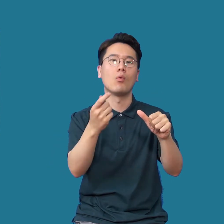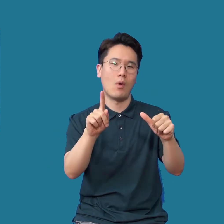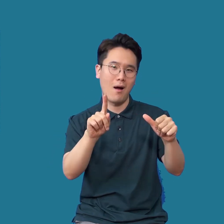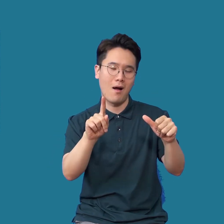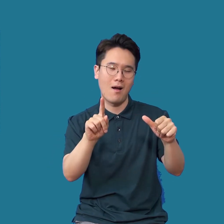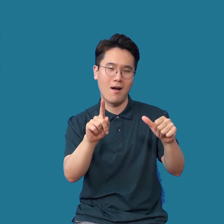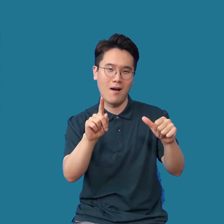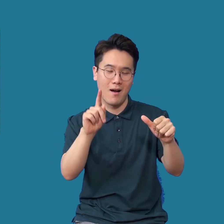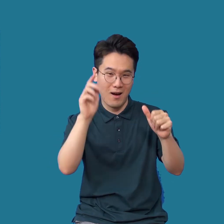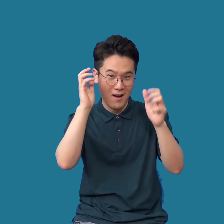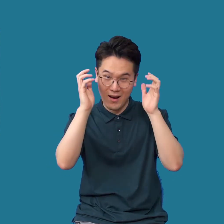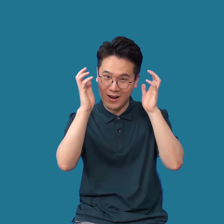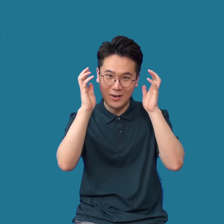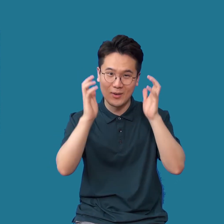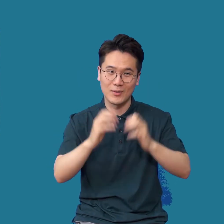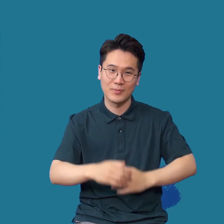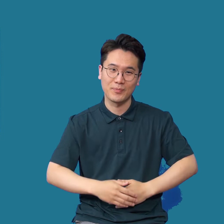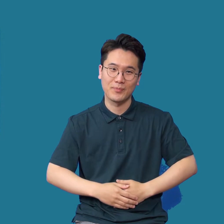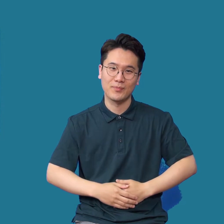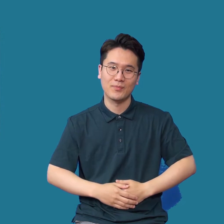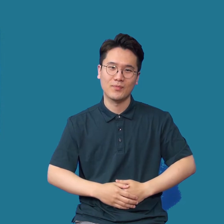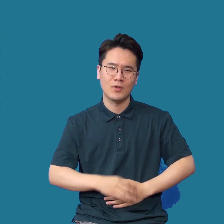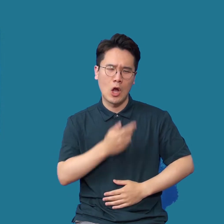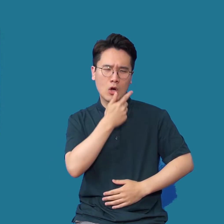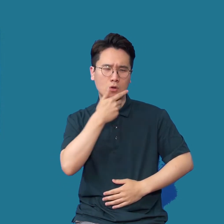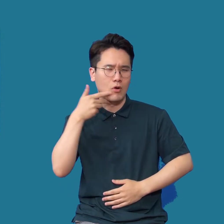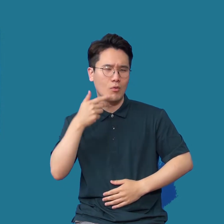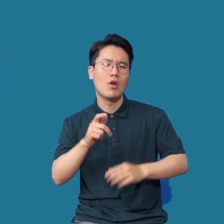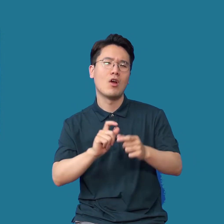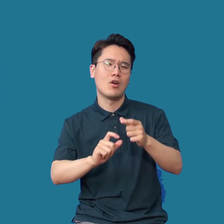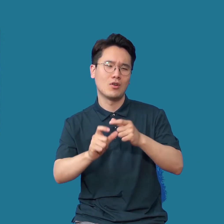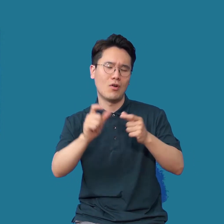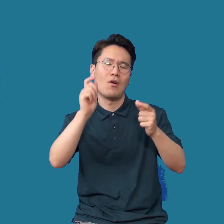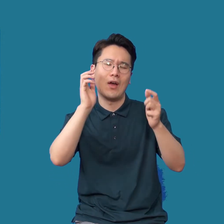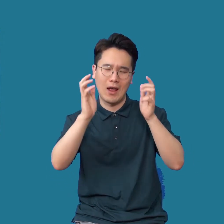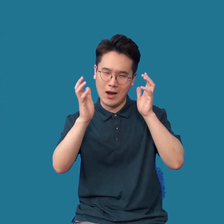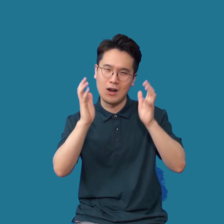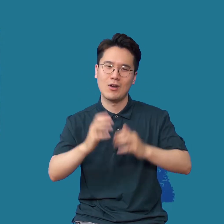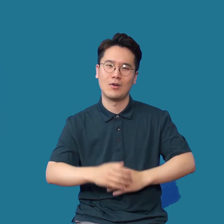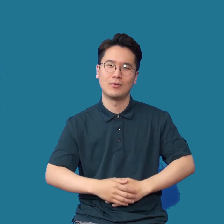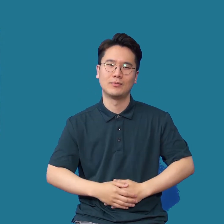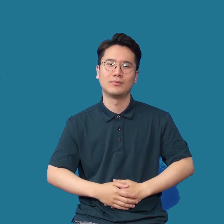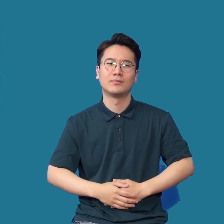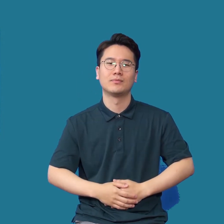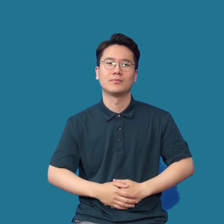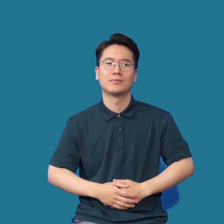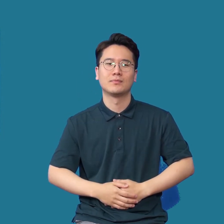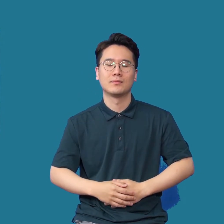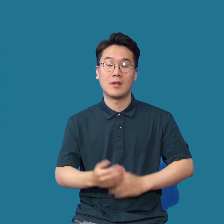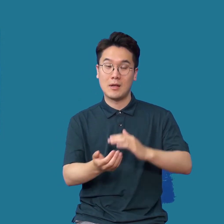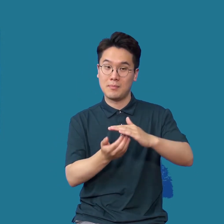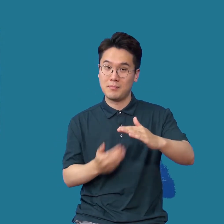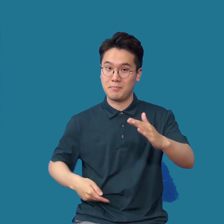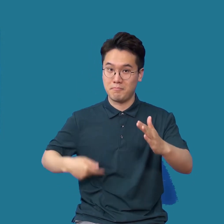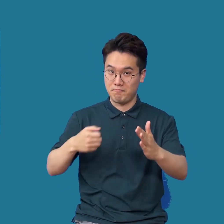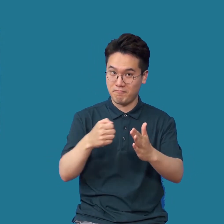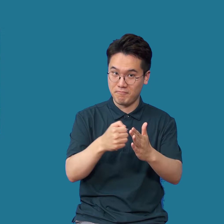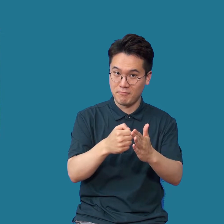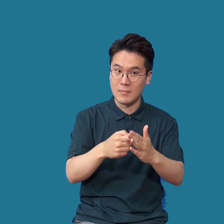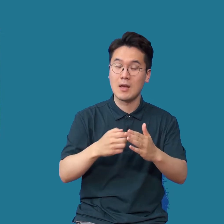헷갈립니까? 영어로 하면 더 헷갈립니다. Foreknowledge,